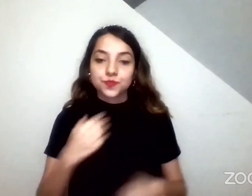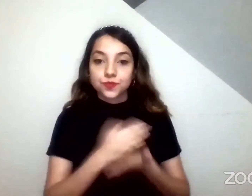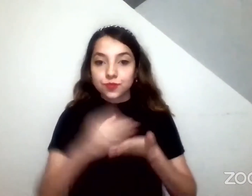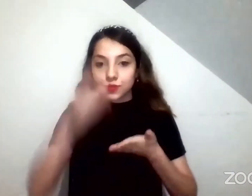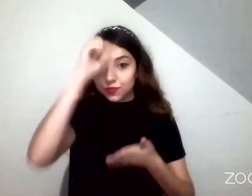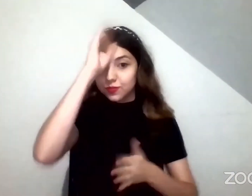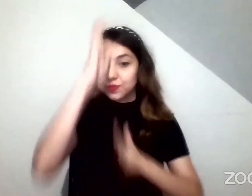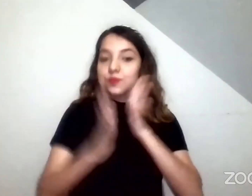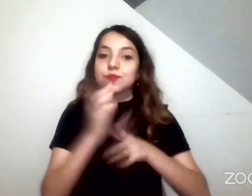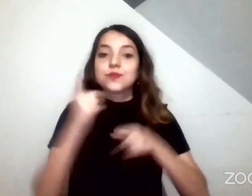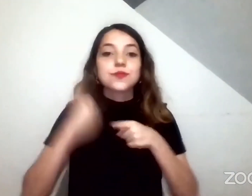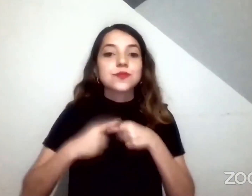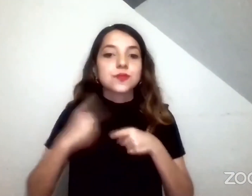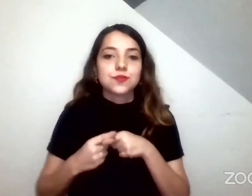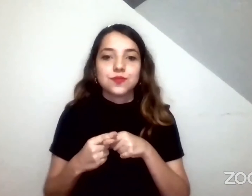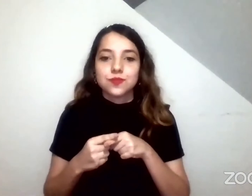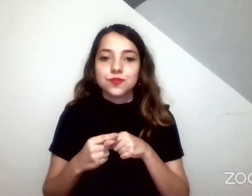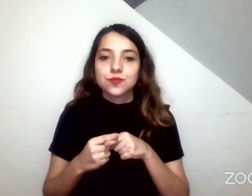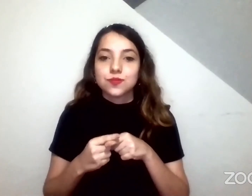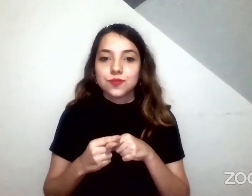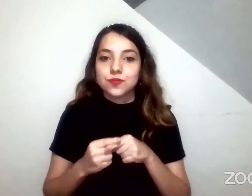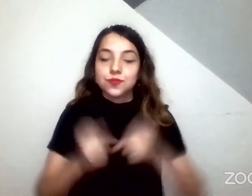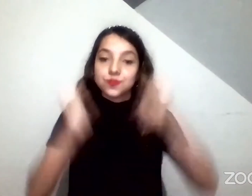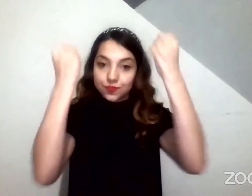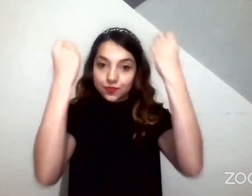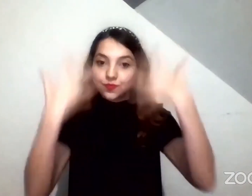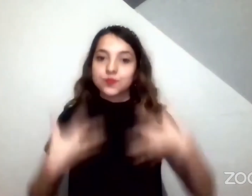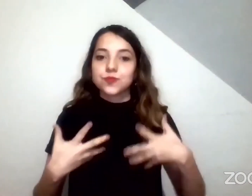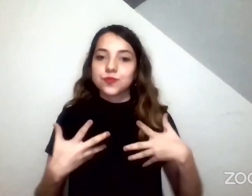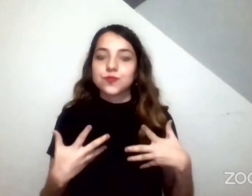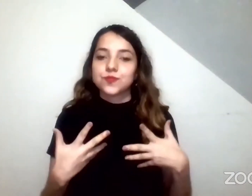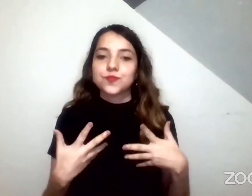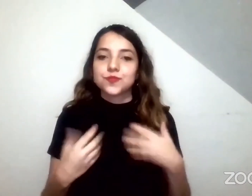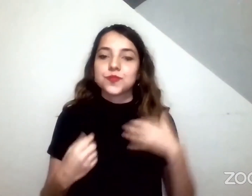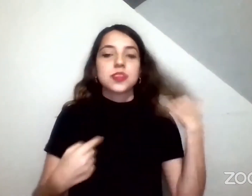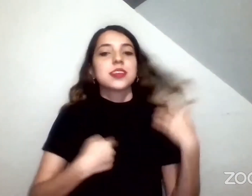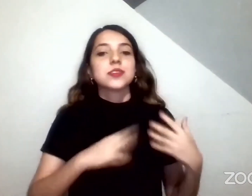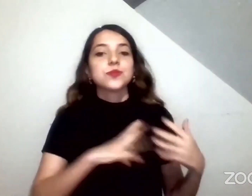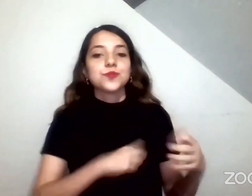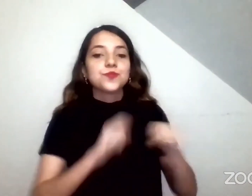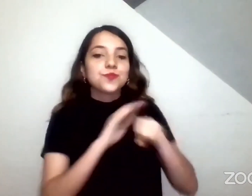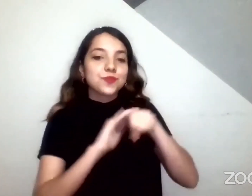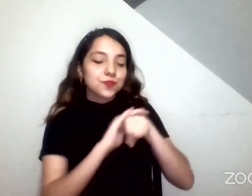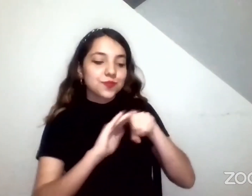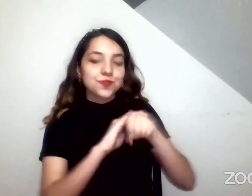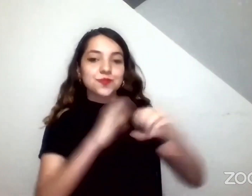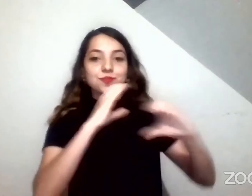Mas eu comecei a aprender língua de sinais por quê? Eu vou explicar. Eu gosto muito